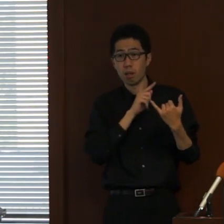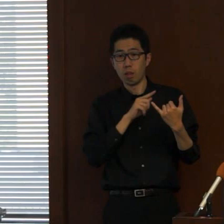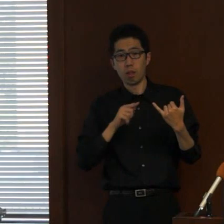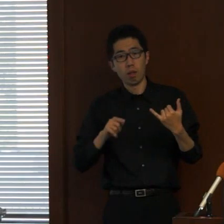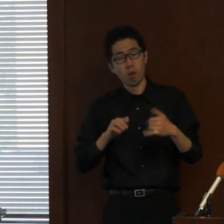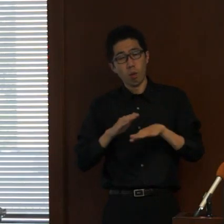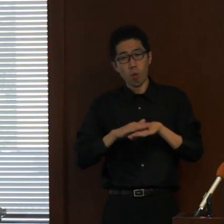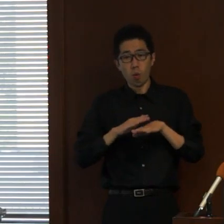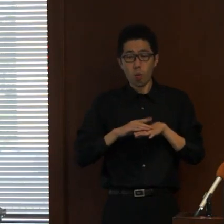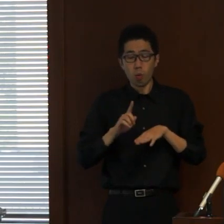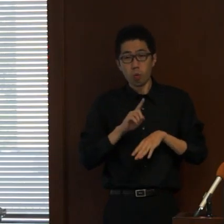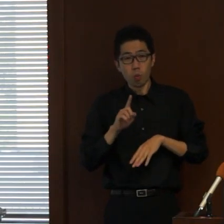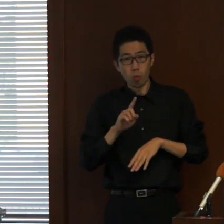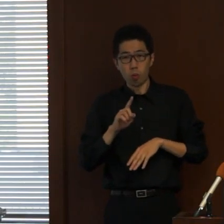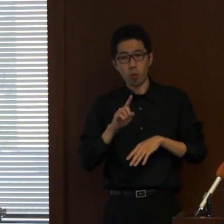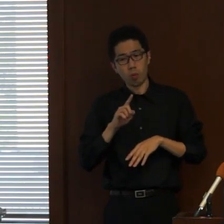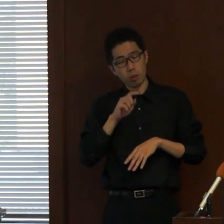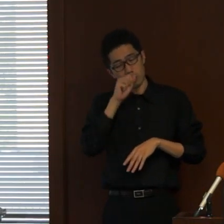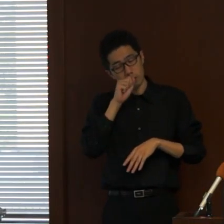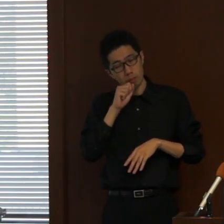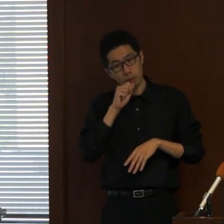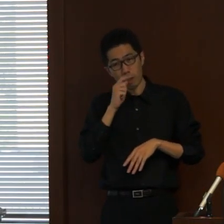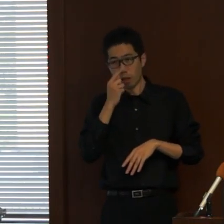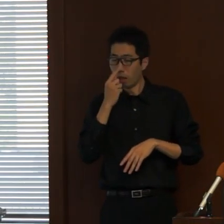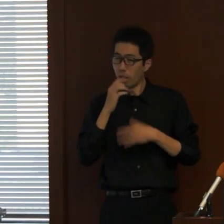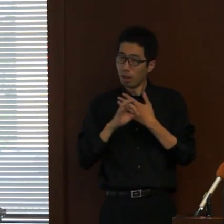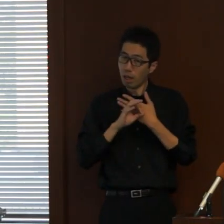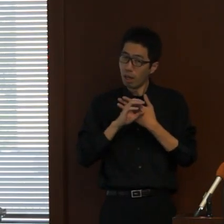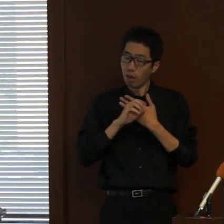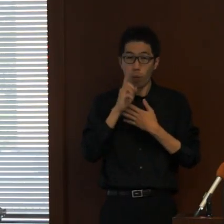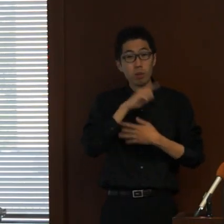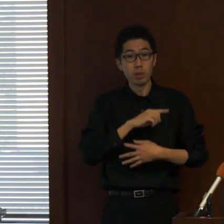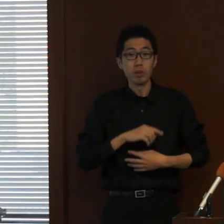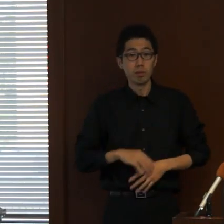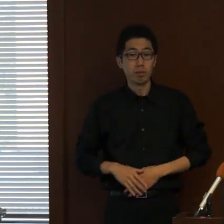ていうか、なんていうんだろう、これだから比喩が良くないのかもしれないけど、